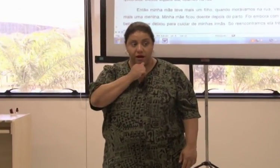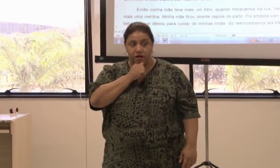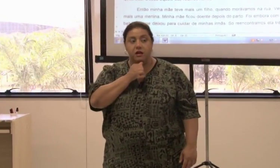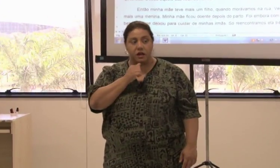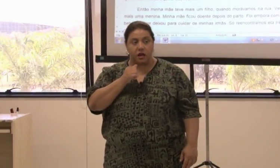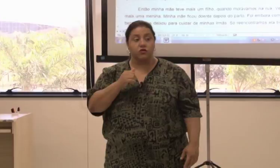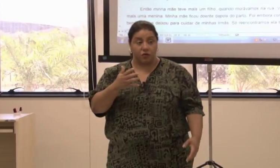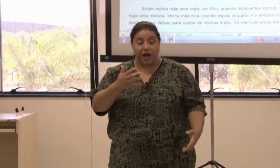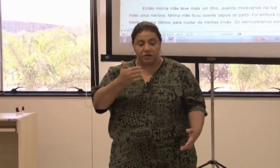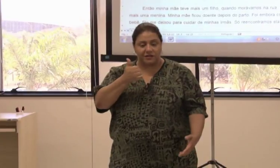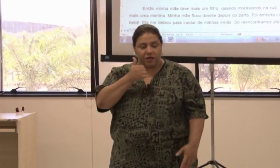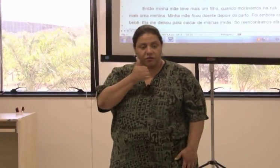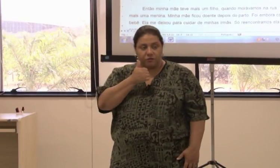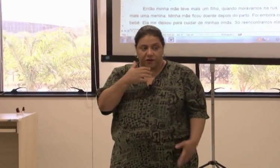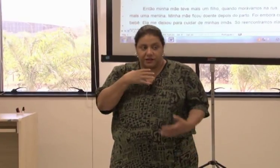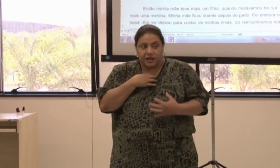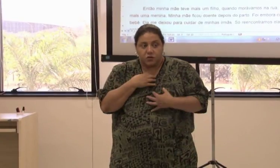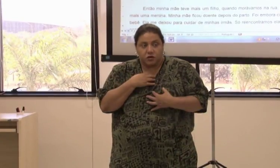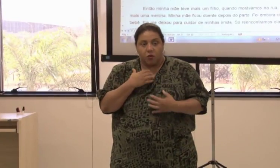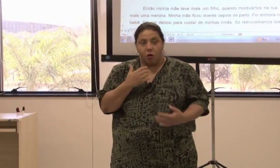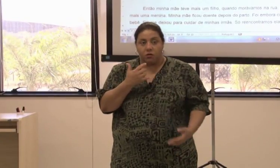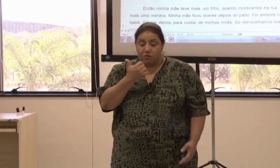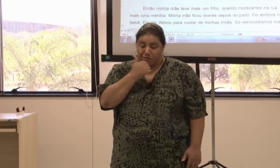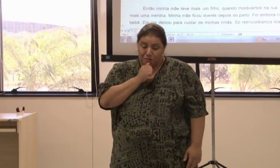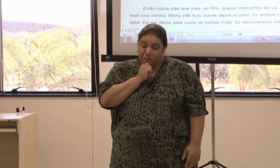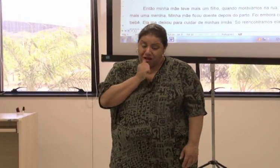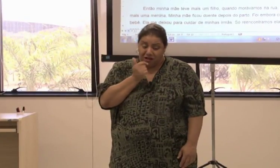Mamãe, isso. Aí, você tem que fazer aqui o seu ombro. Mamãe.